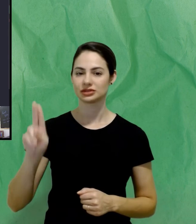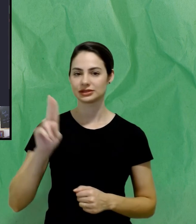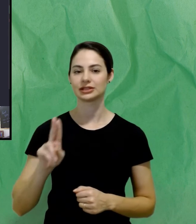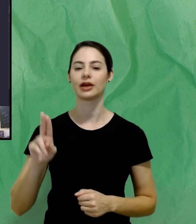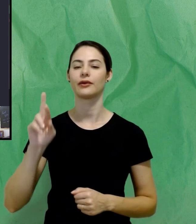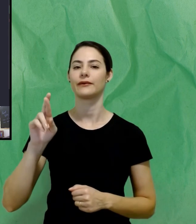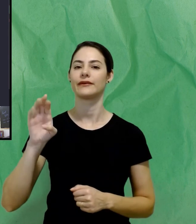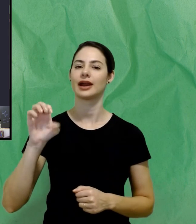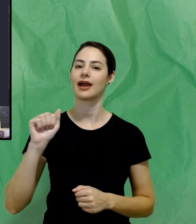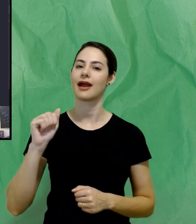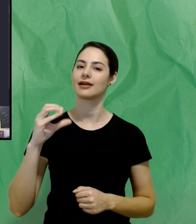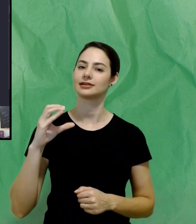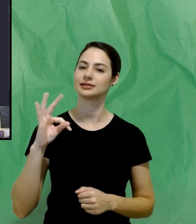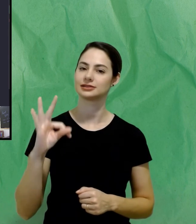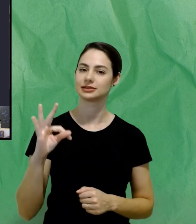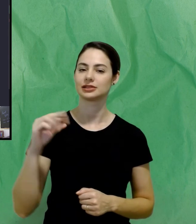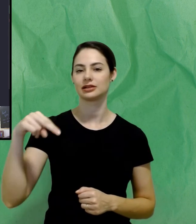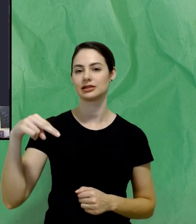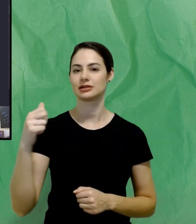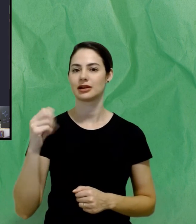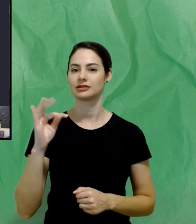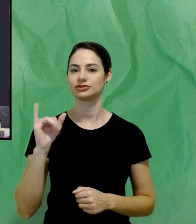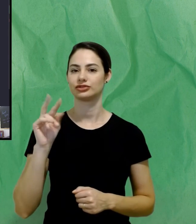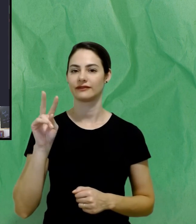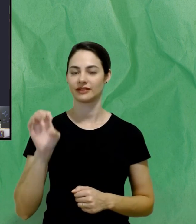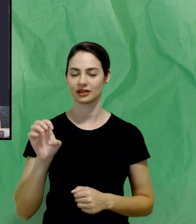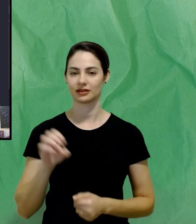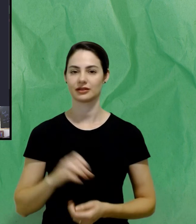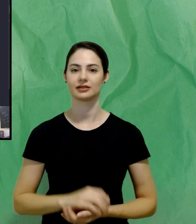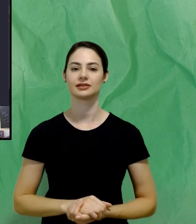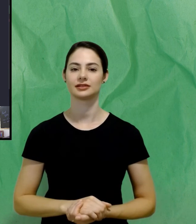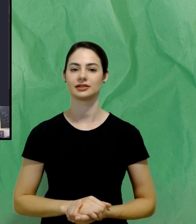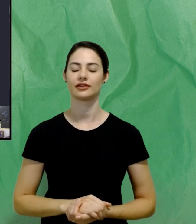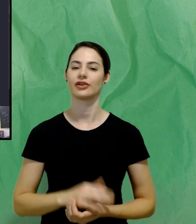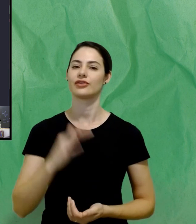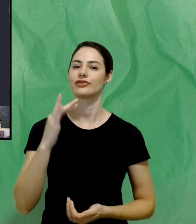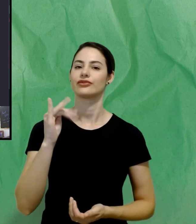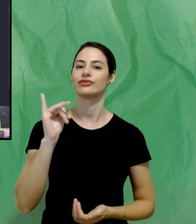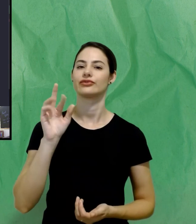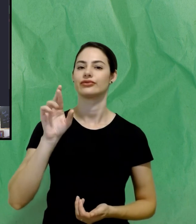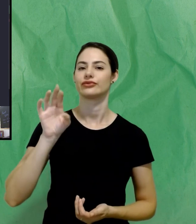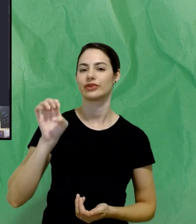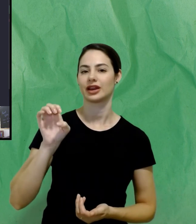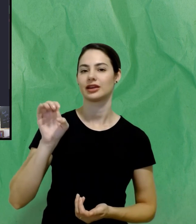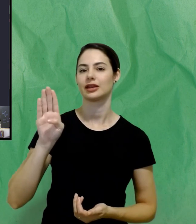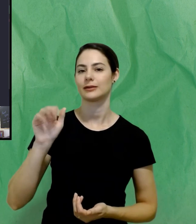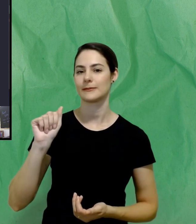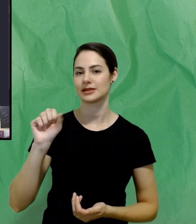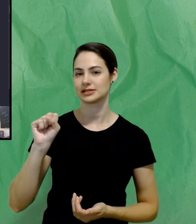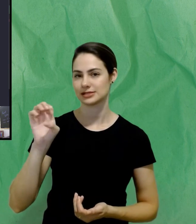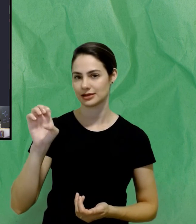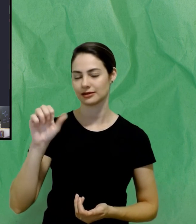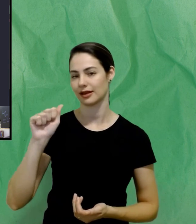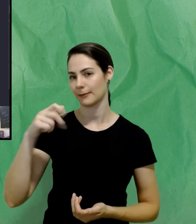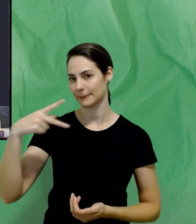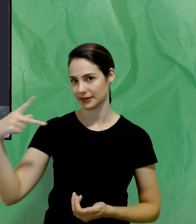React Native Firebase app.